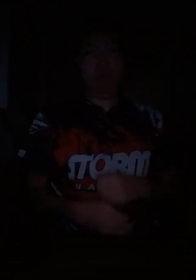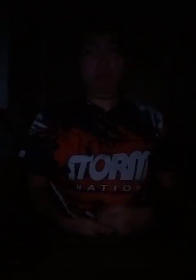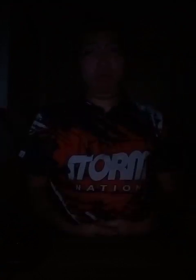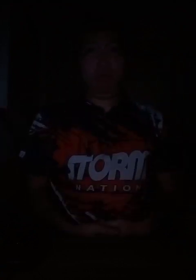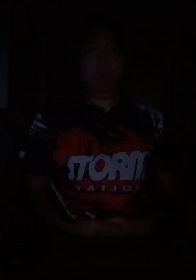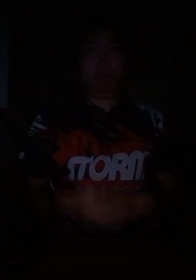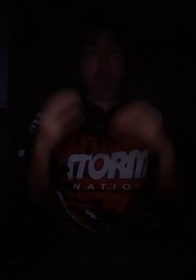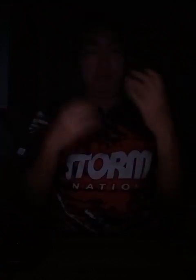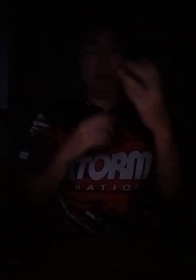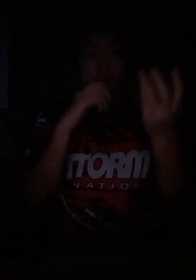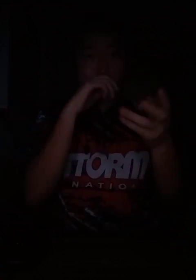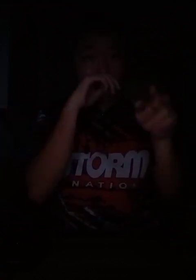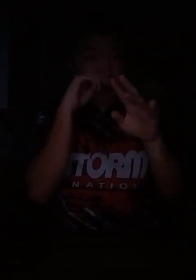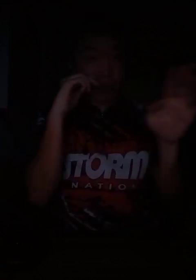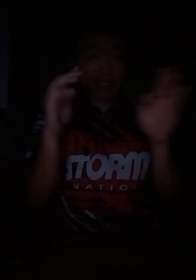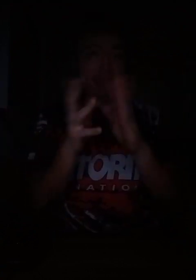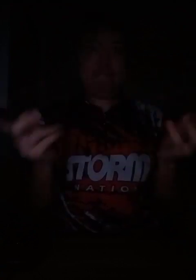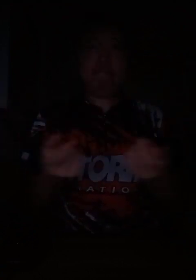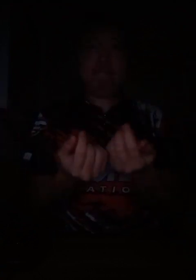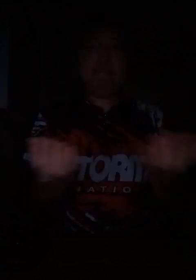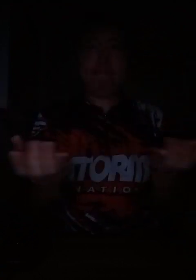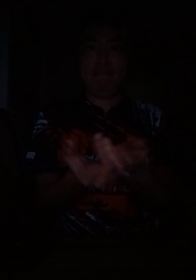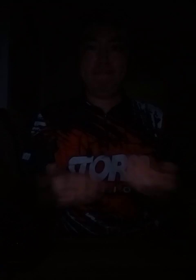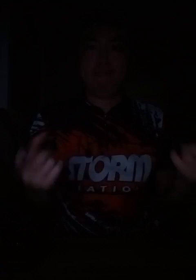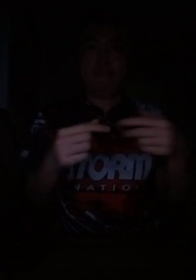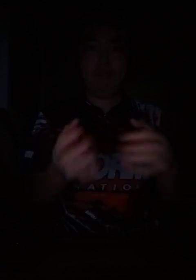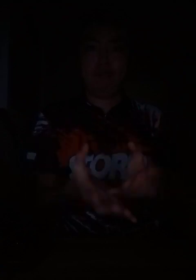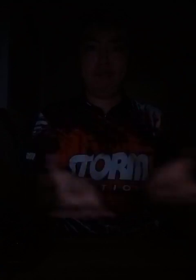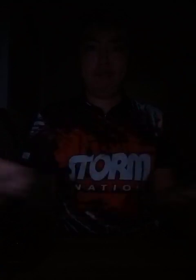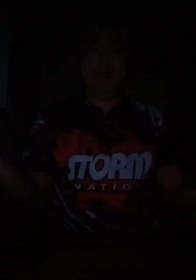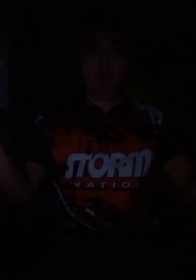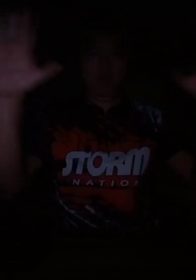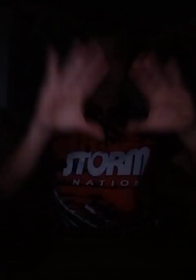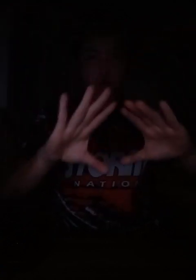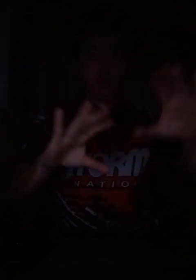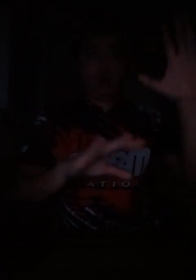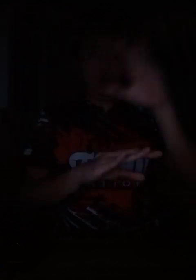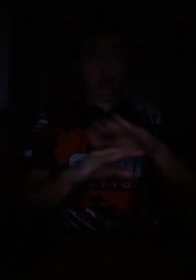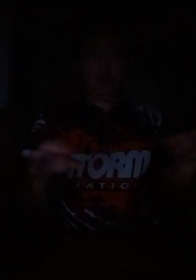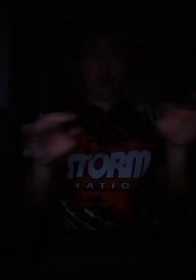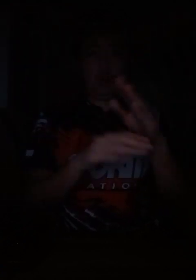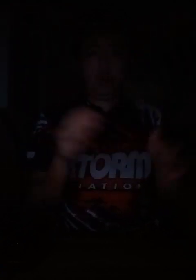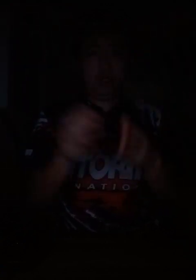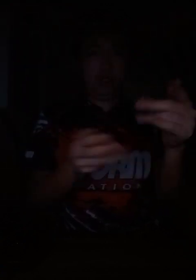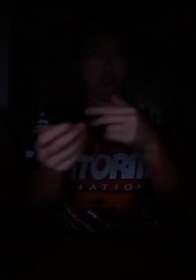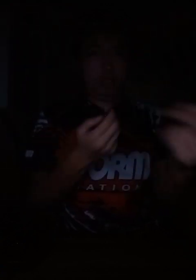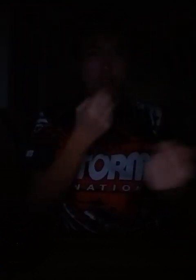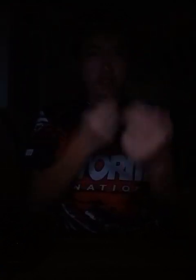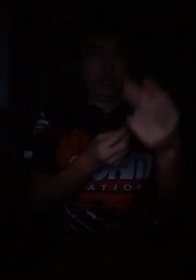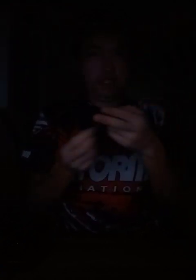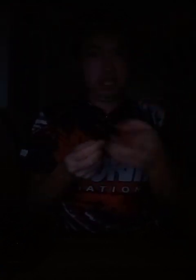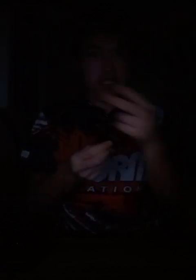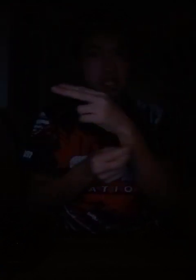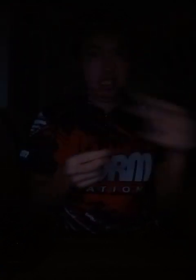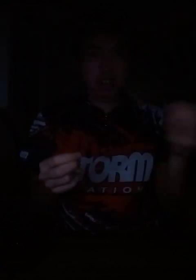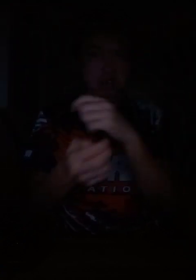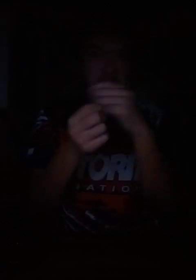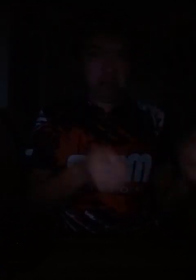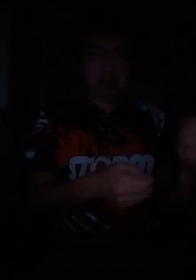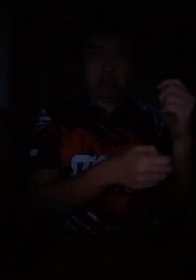11시 30분쯤 경기도 안산시 수원 광명고속도로 수리산 2터널을 달리던 차량이 빗길에 미끄러지면서